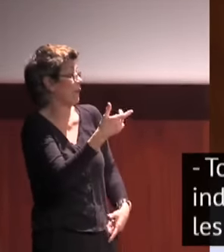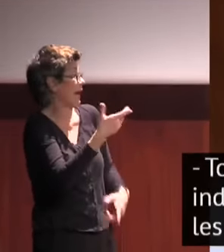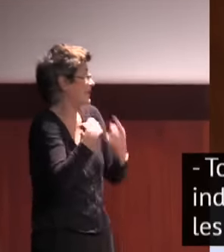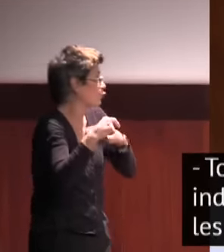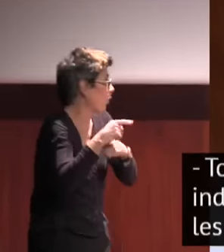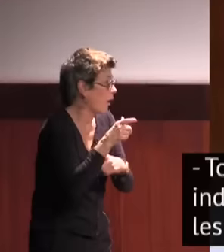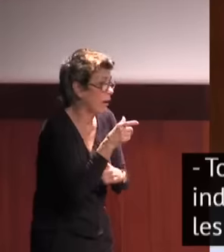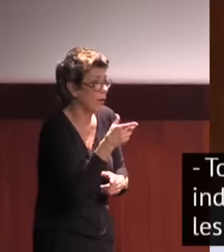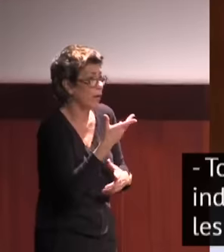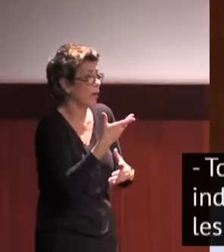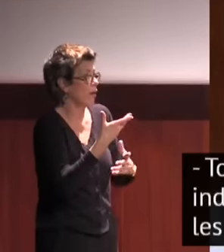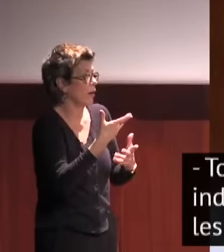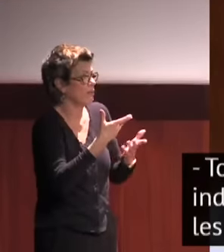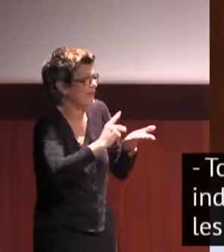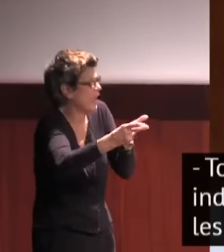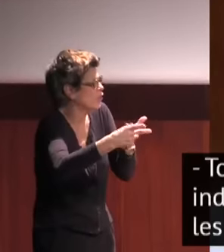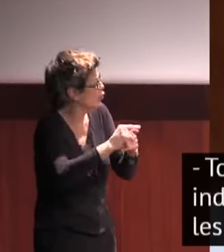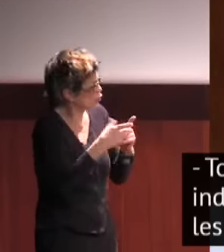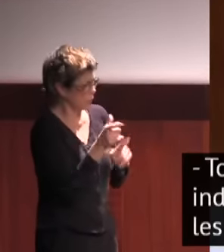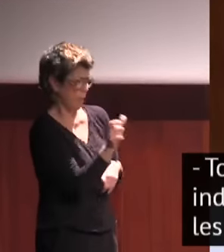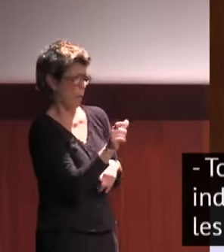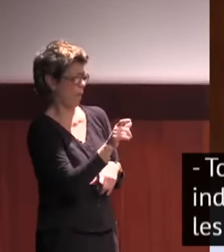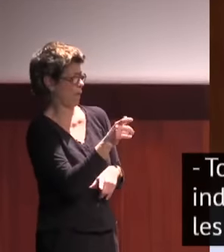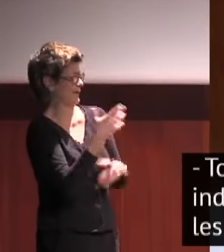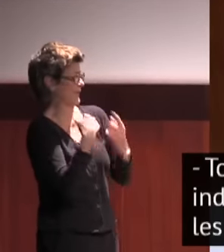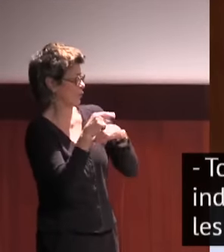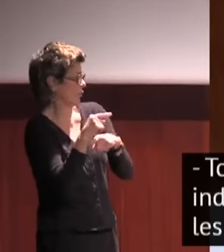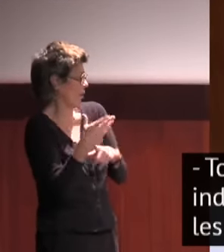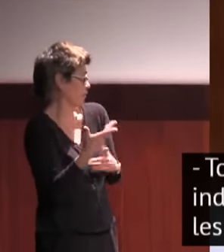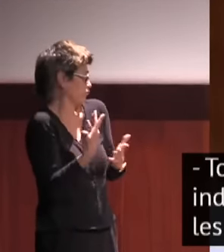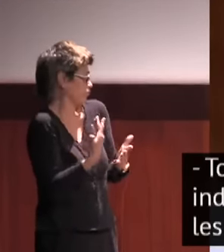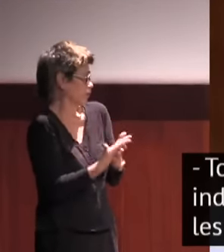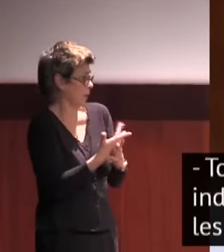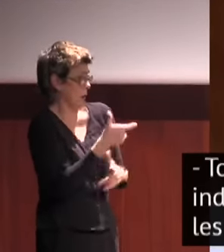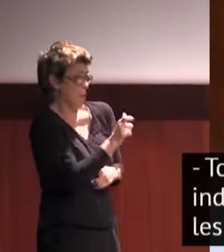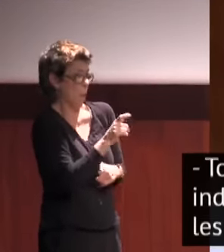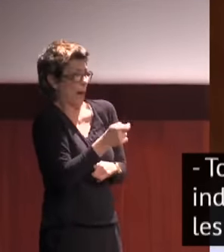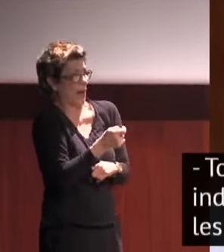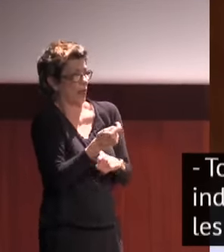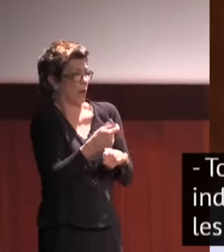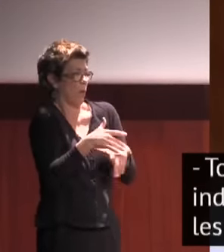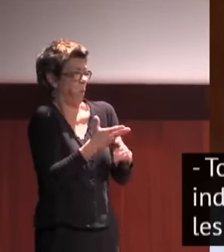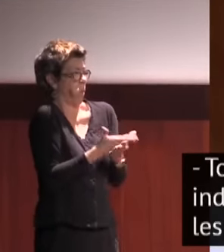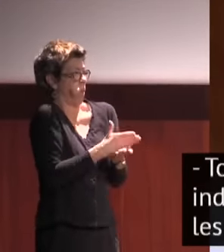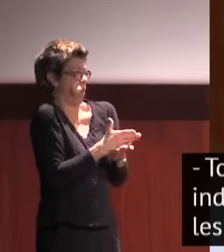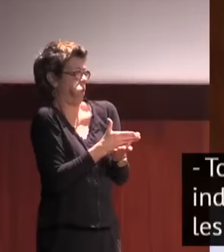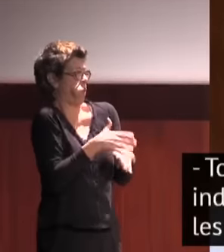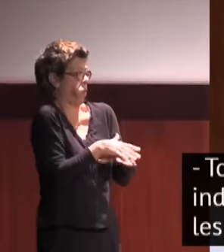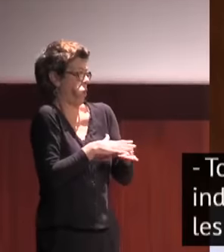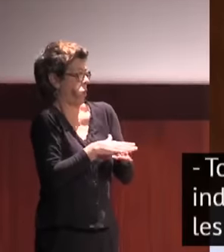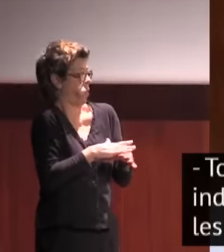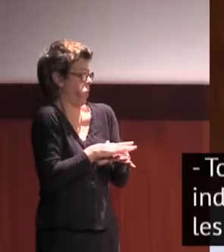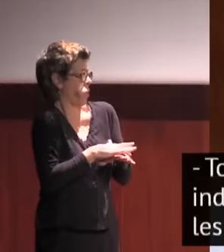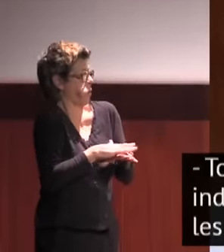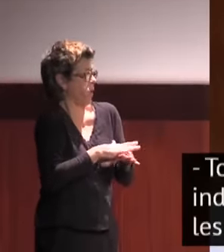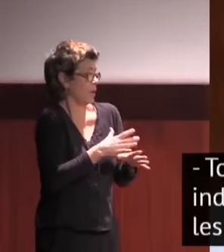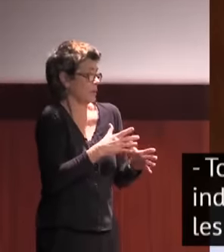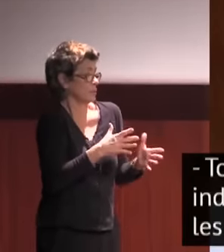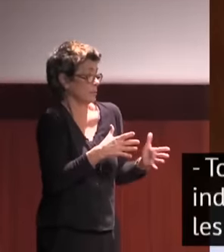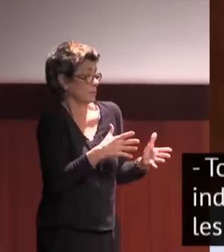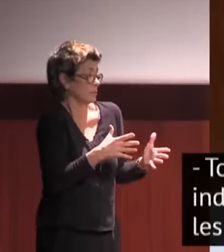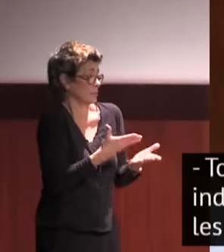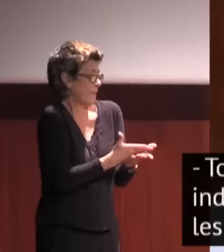sans forcément aller jusqu'à la traduction. C'est pour ça que je pense que le mot-clé est un bon compromis, sans forcément aller jusqu'à traduire.